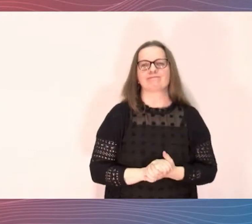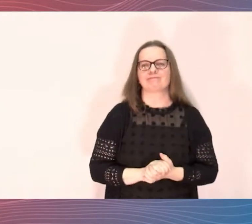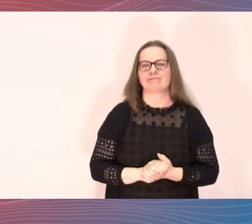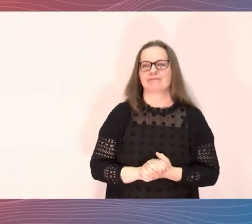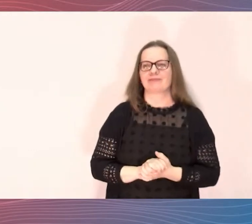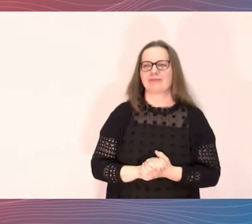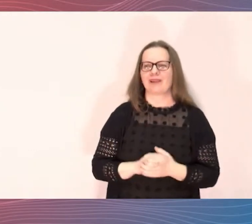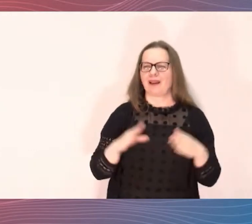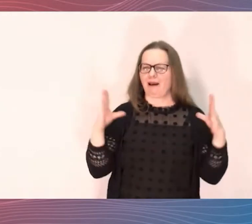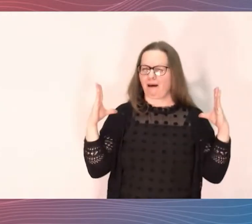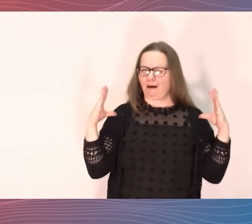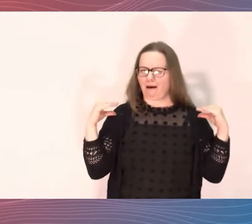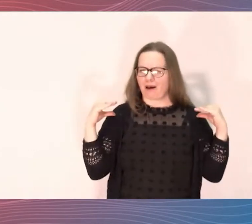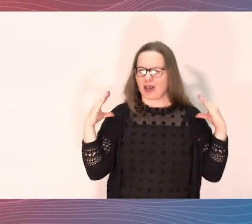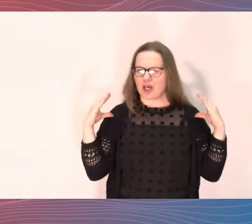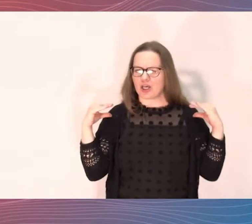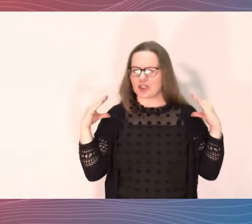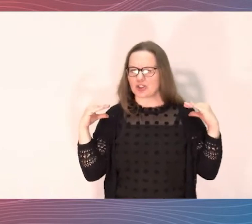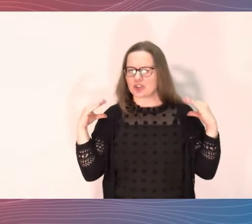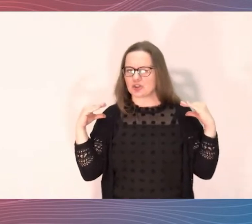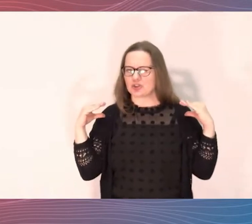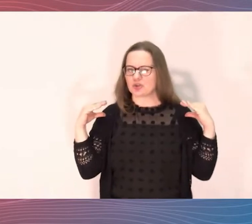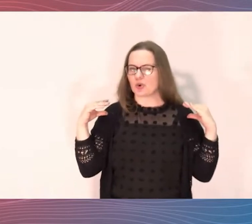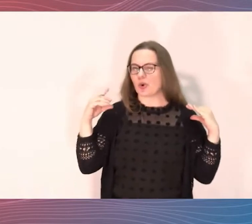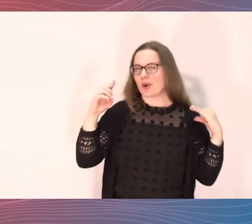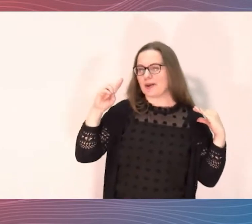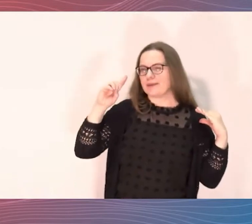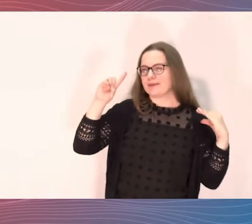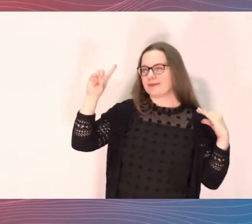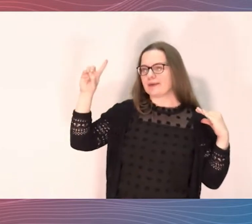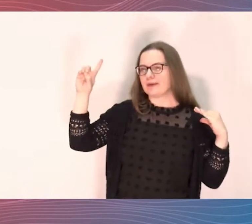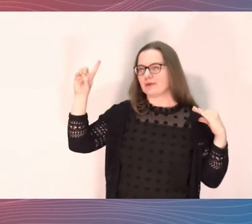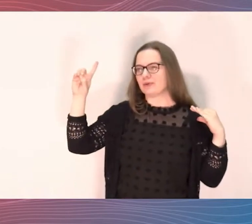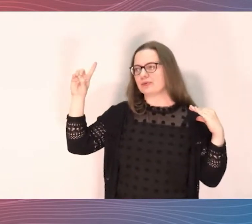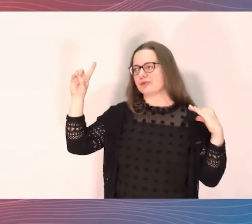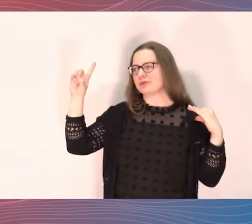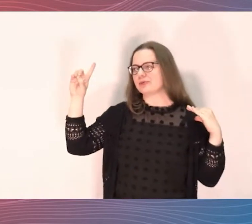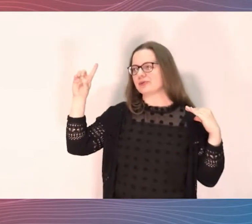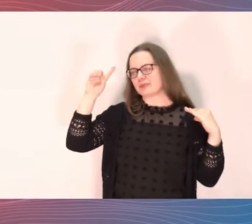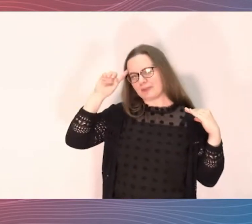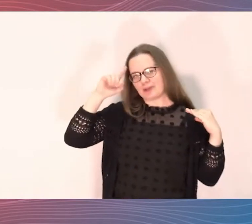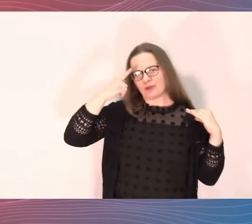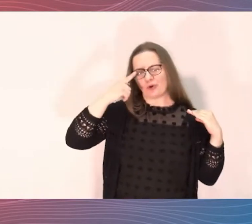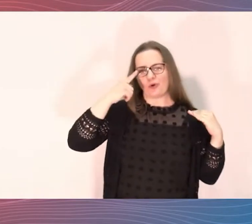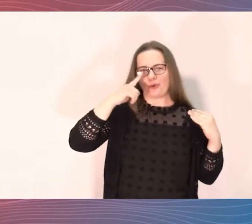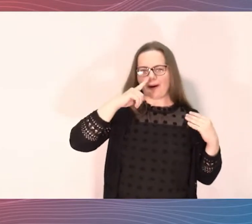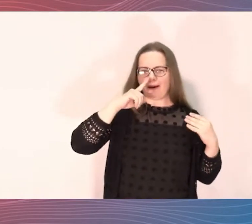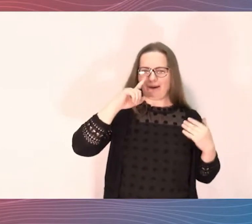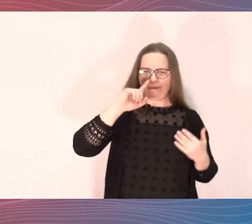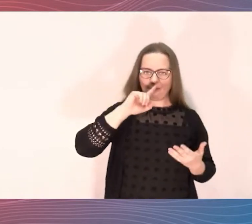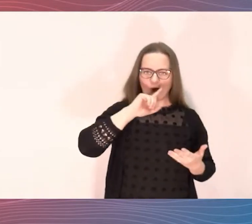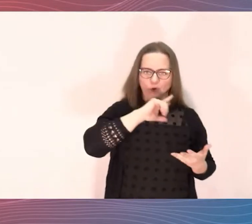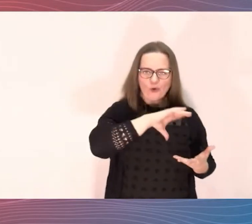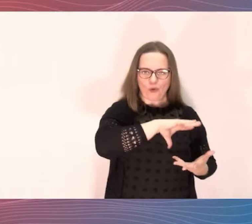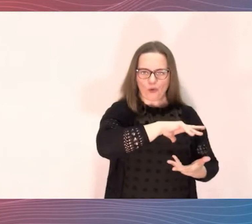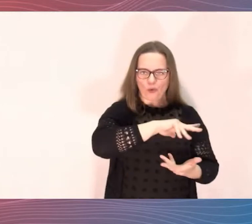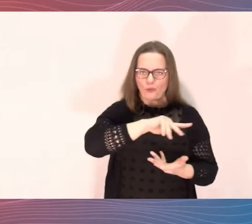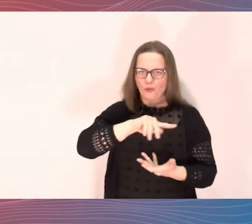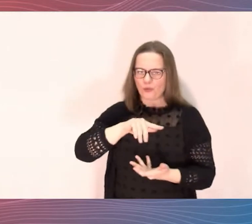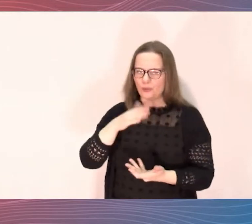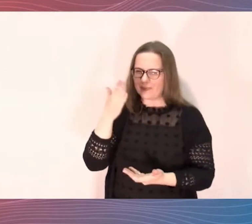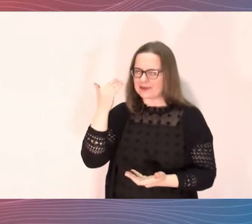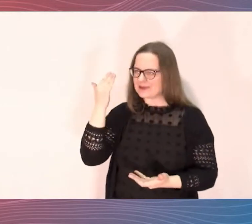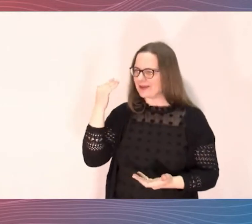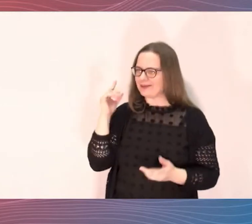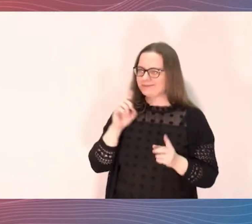não foi a anjos que sujeitou o mundo que há de vir, sobre o qual estamos falando. Antes alguém, em